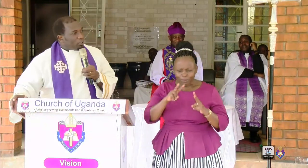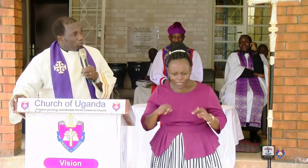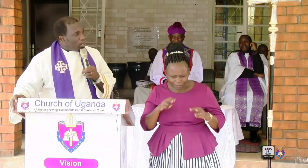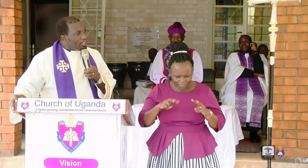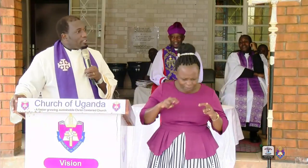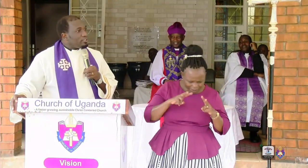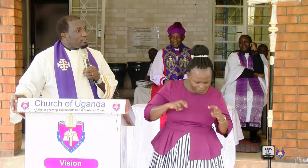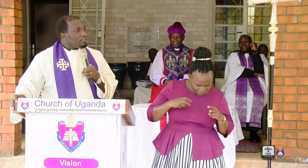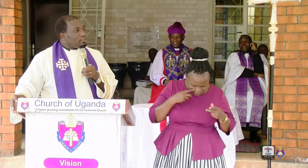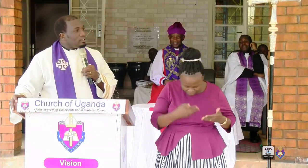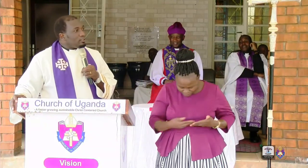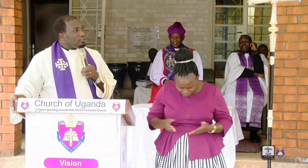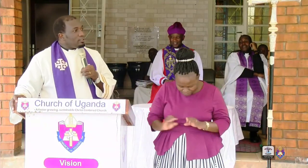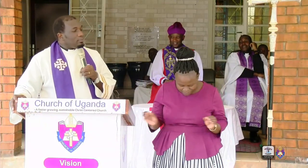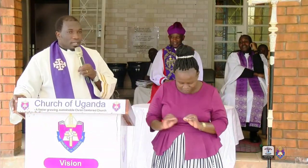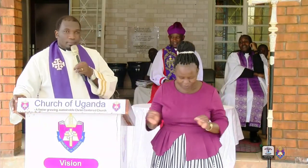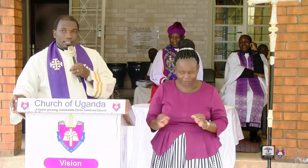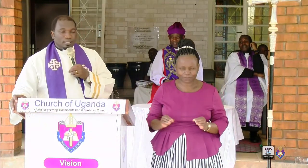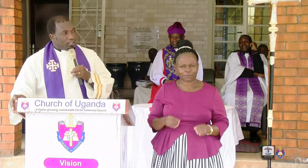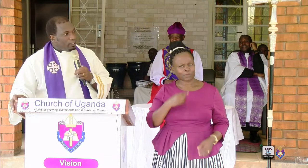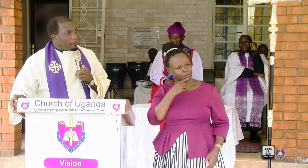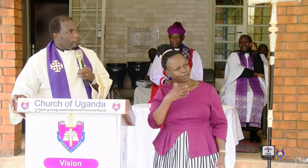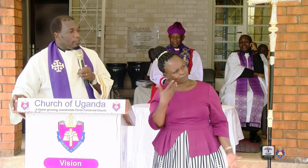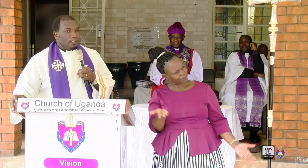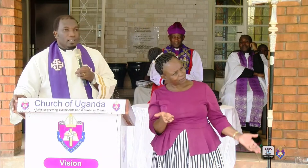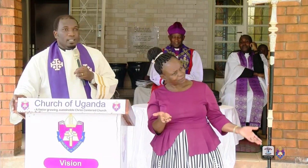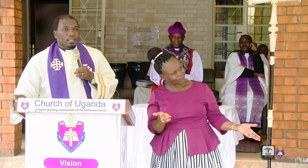toyina yadde omwana. Bagamba nti